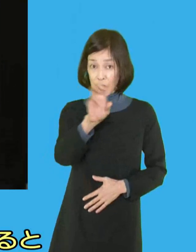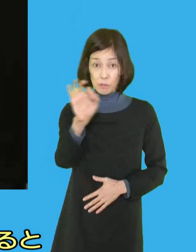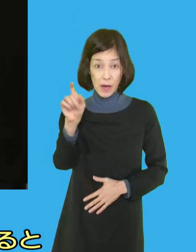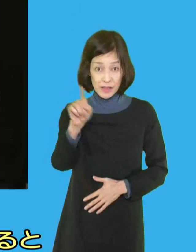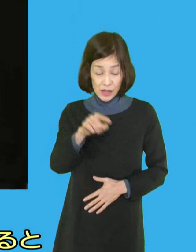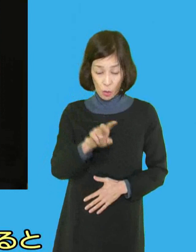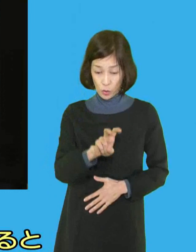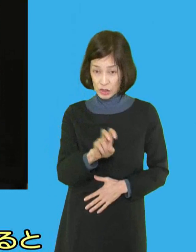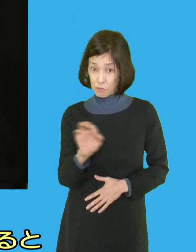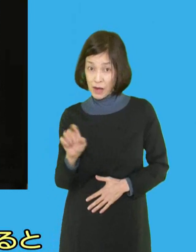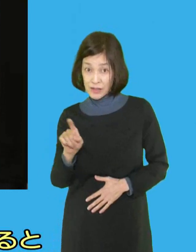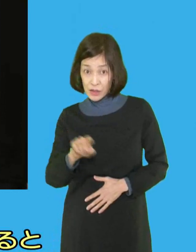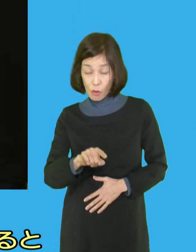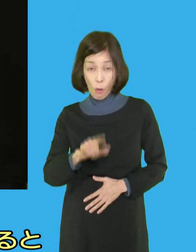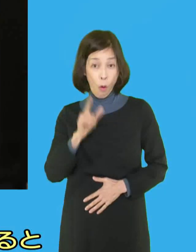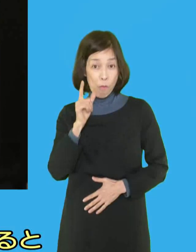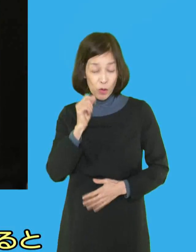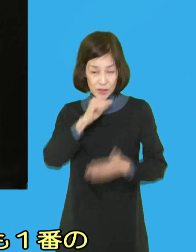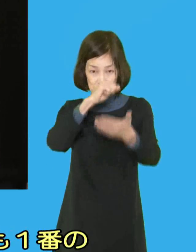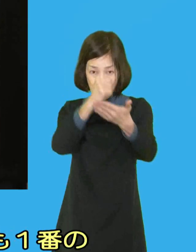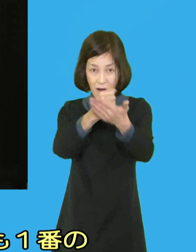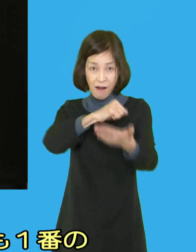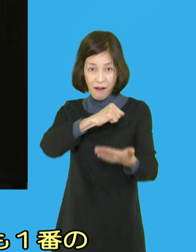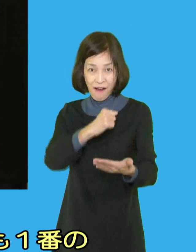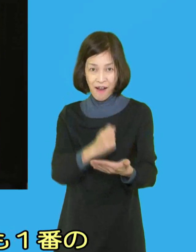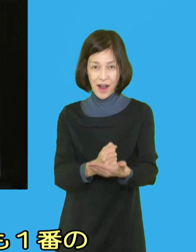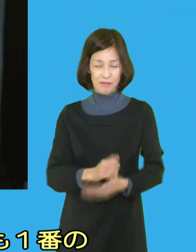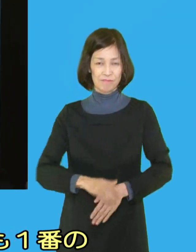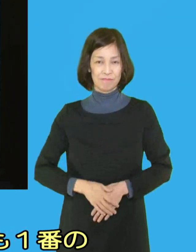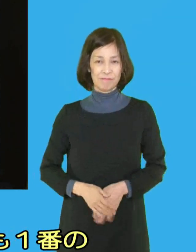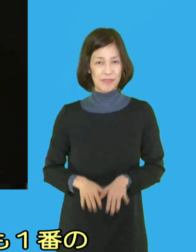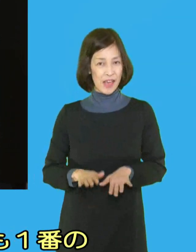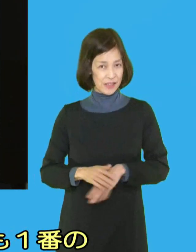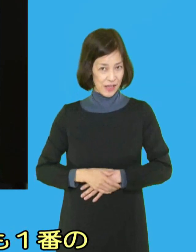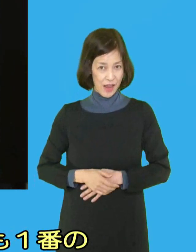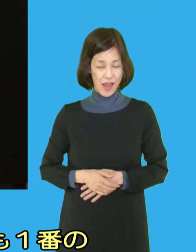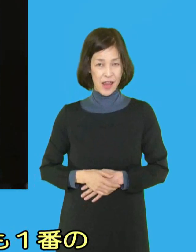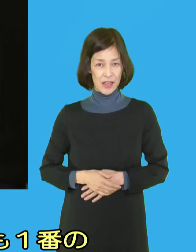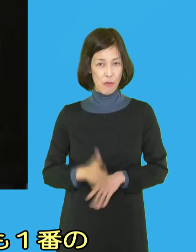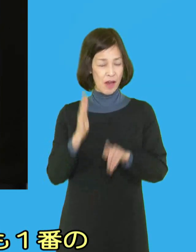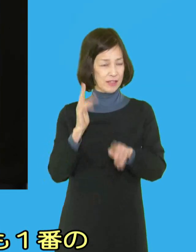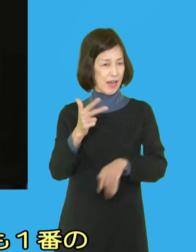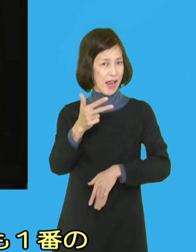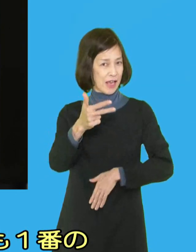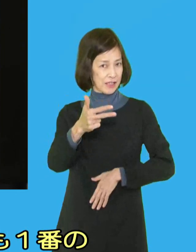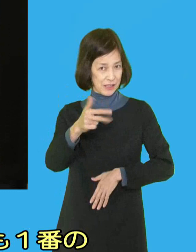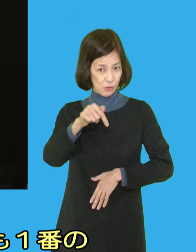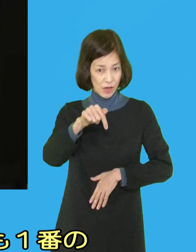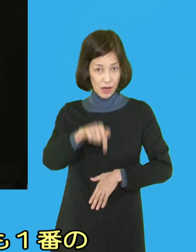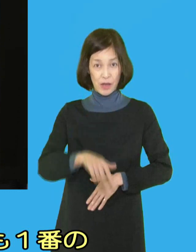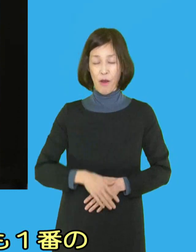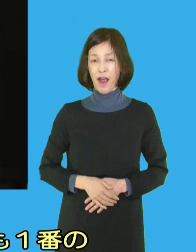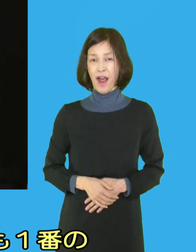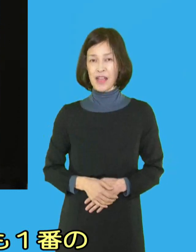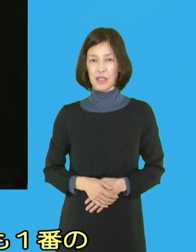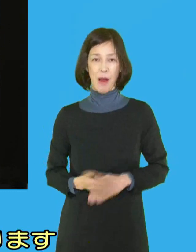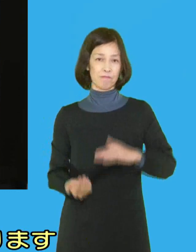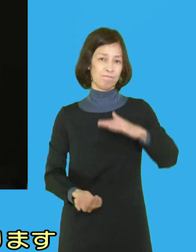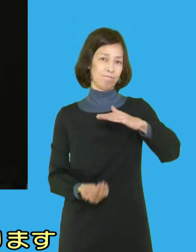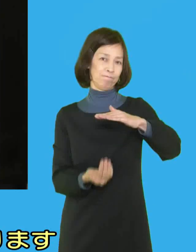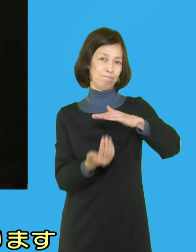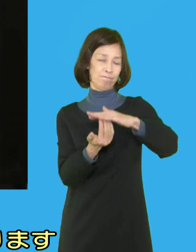理職 20% を達成しますと、まあ、現時点ではありますが政令市の中ではどちらも一番